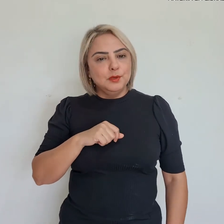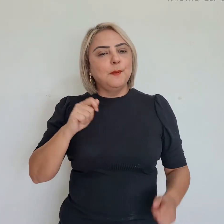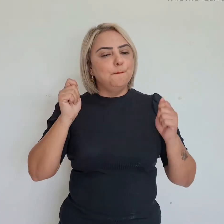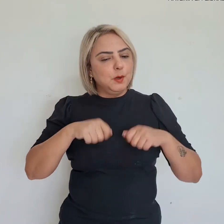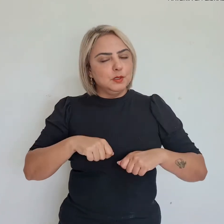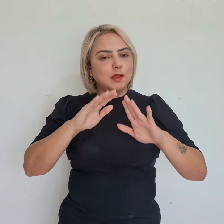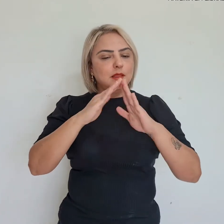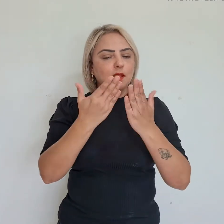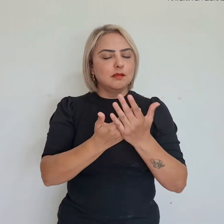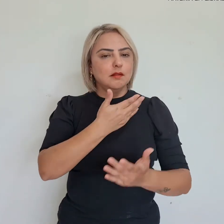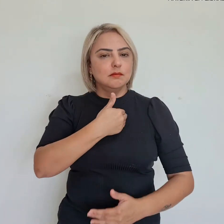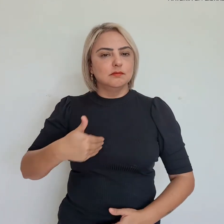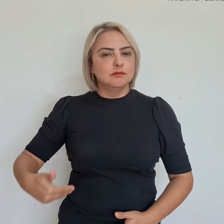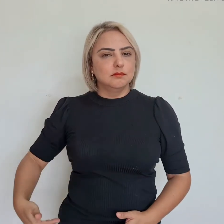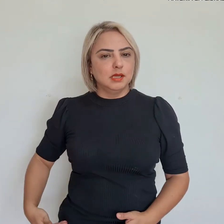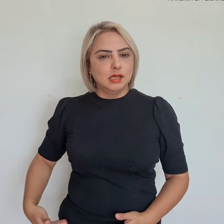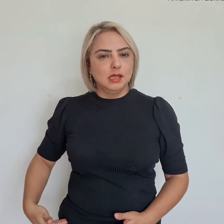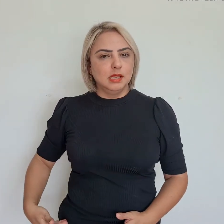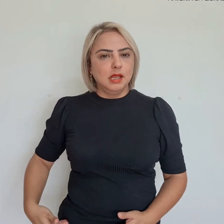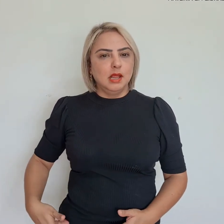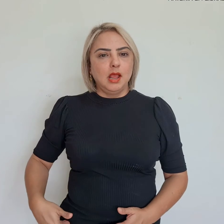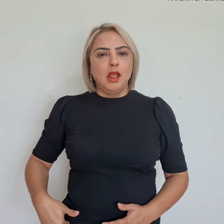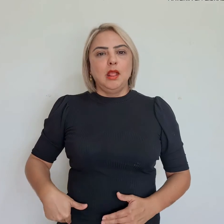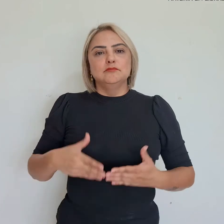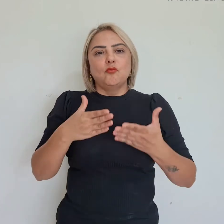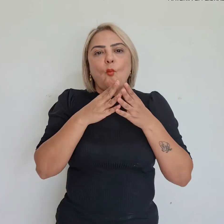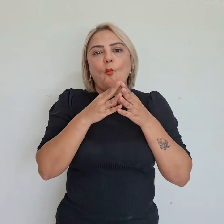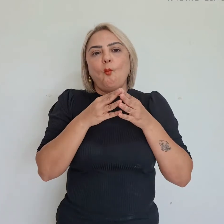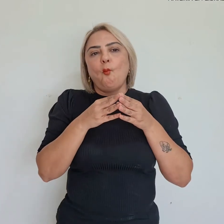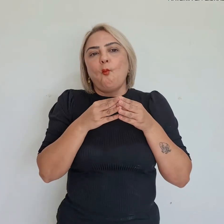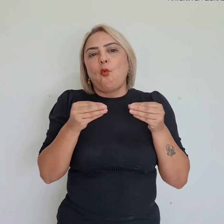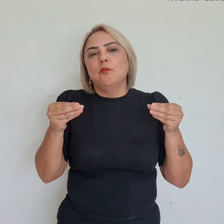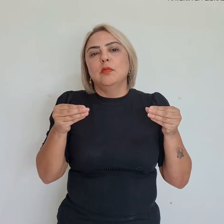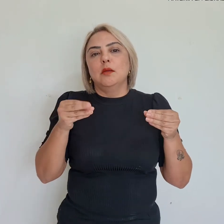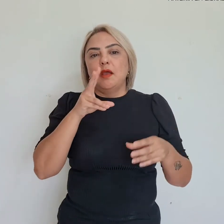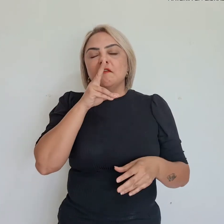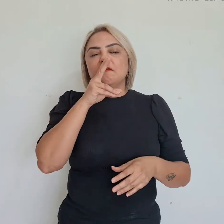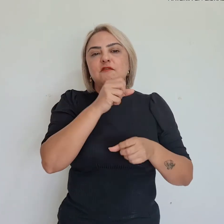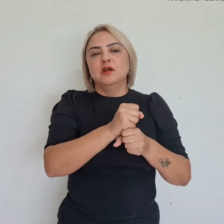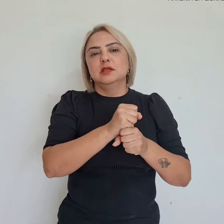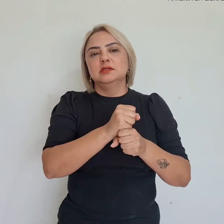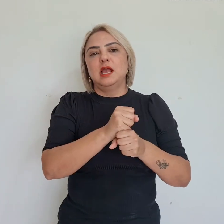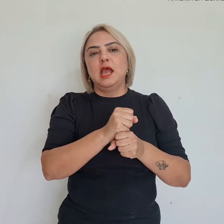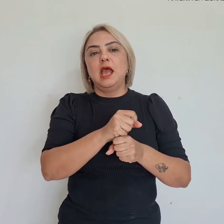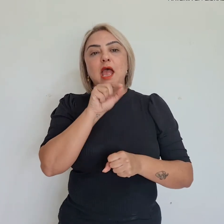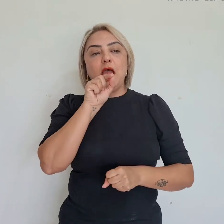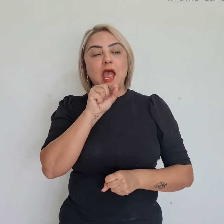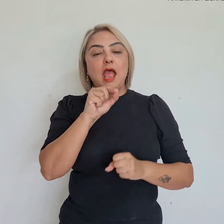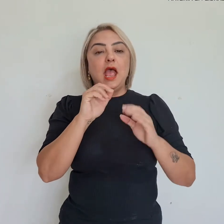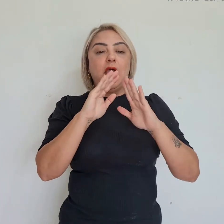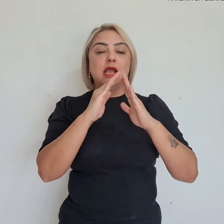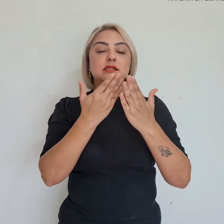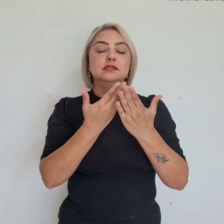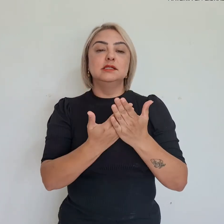escola pública ser esvaziada para fortalecer as escolas confessionais que ministram